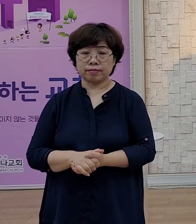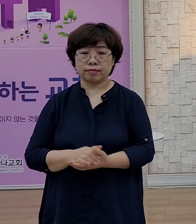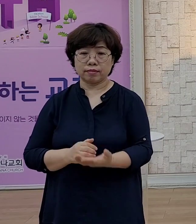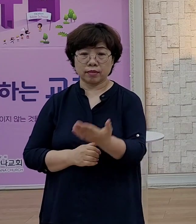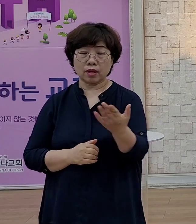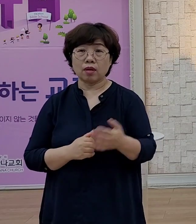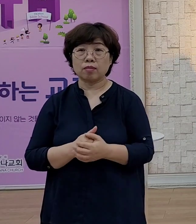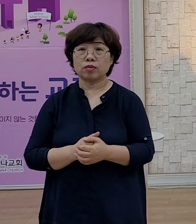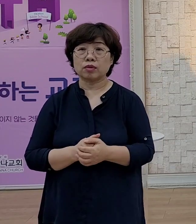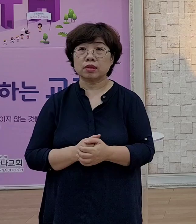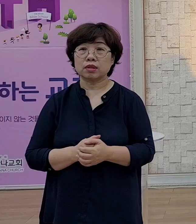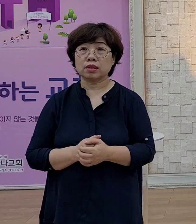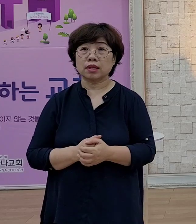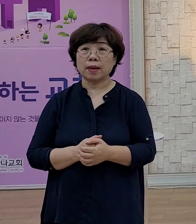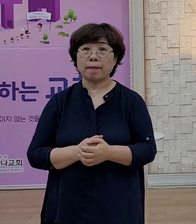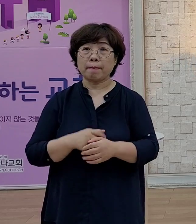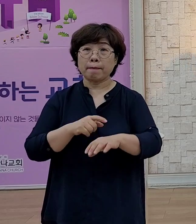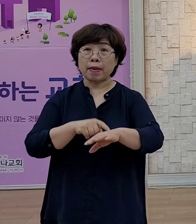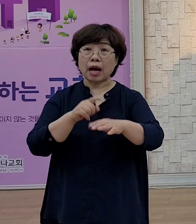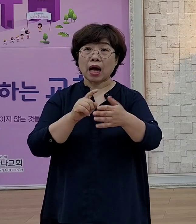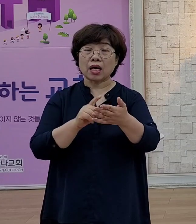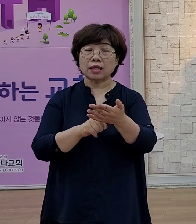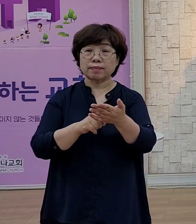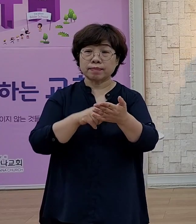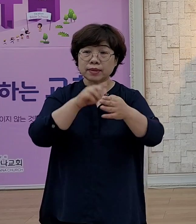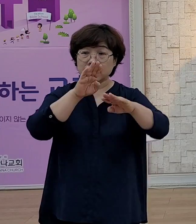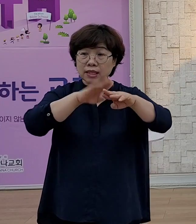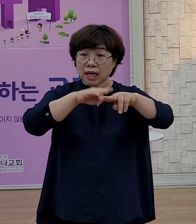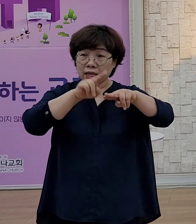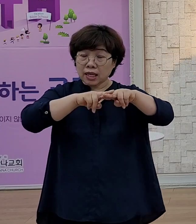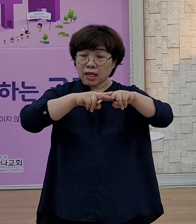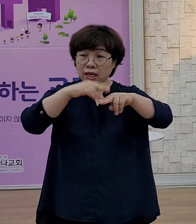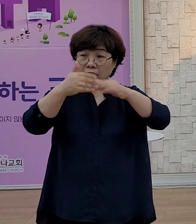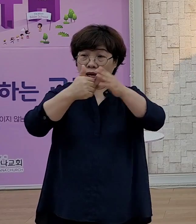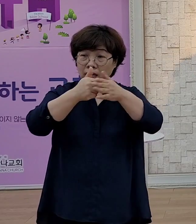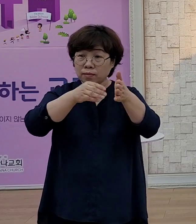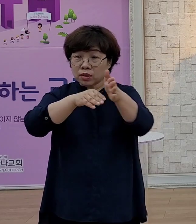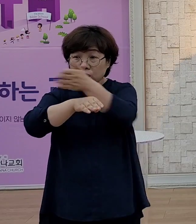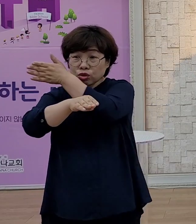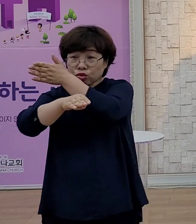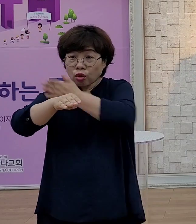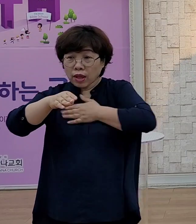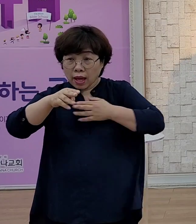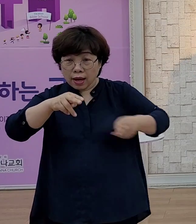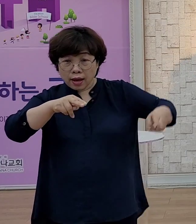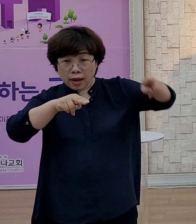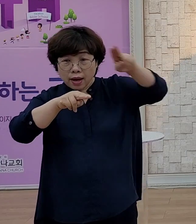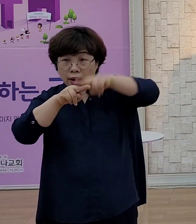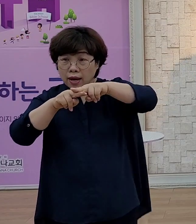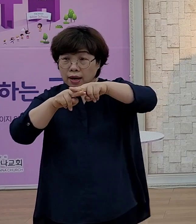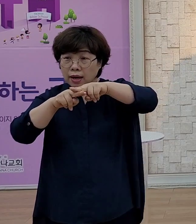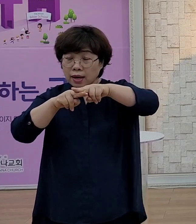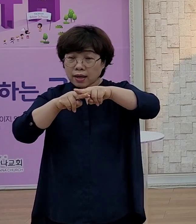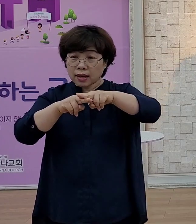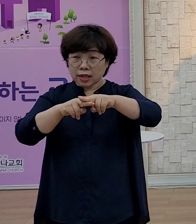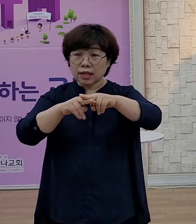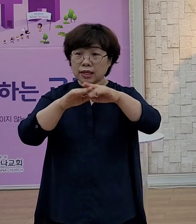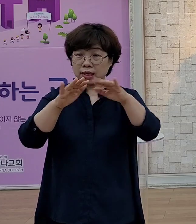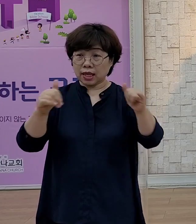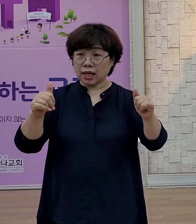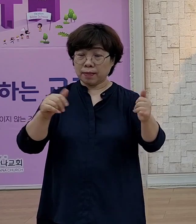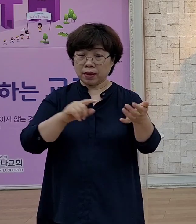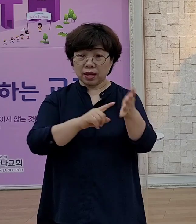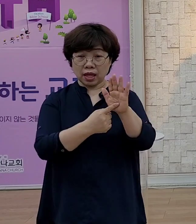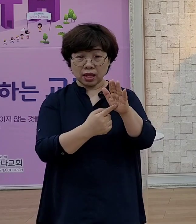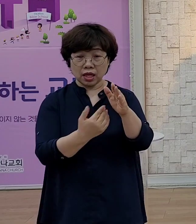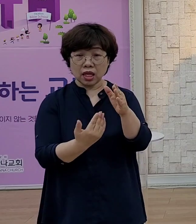여러분, 여기서 이 마음의 보좌에 하나님을 밀어내고 내가 그 마음의 주인된 자리에 앉아있는 사람에게